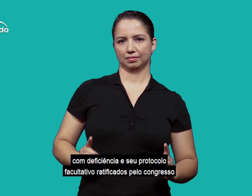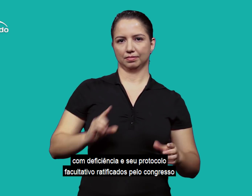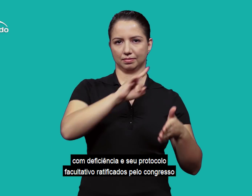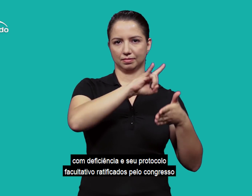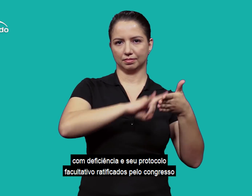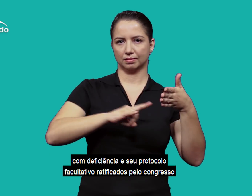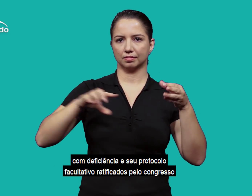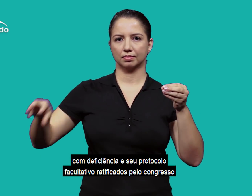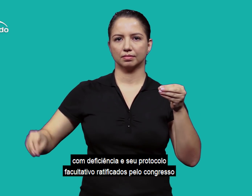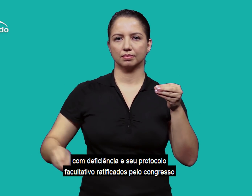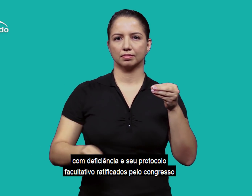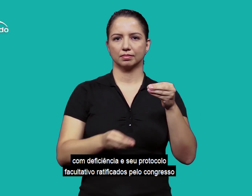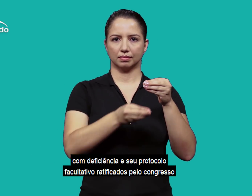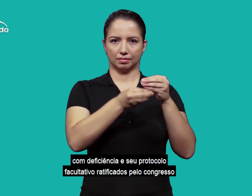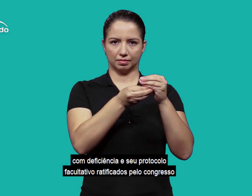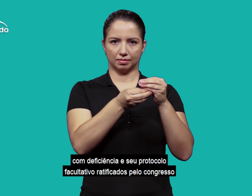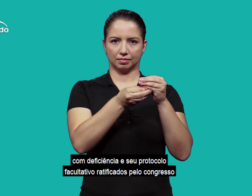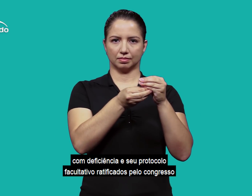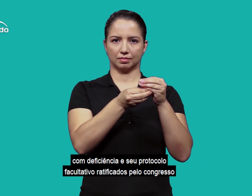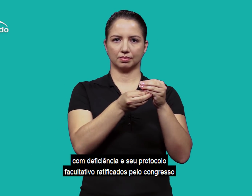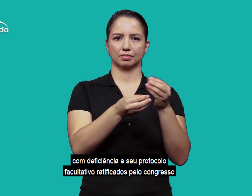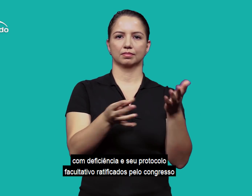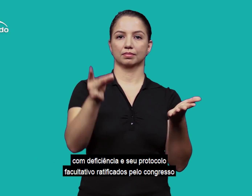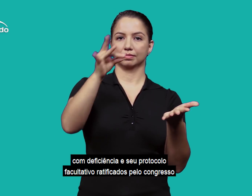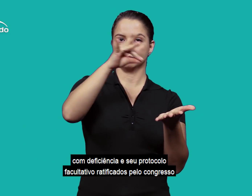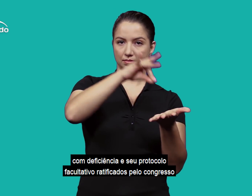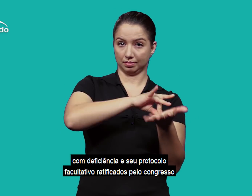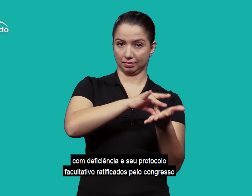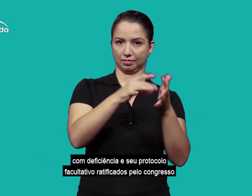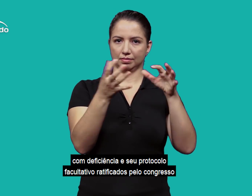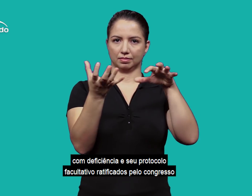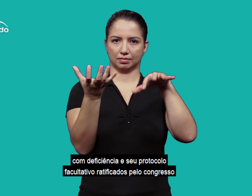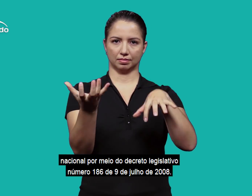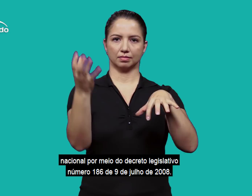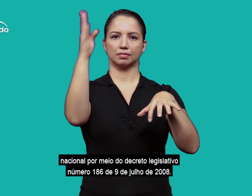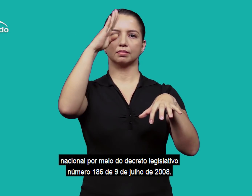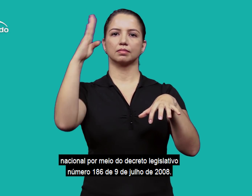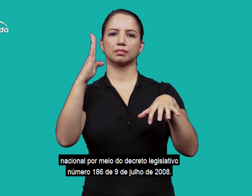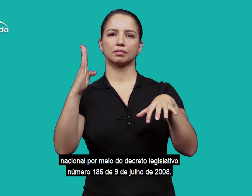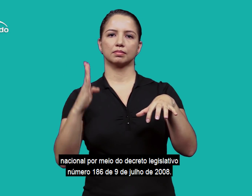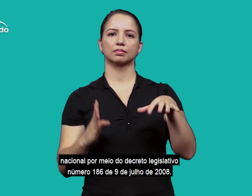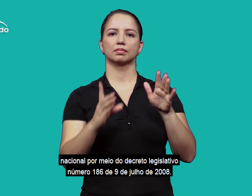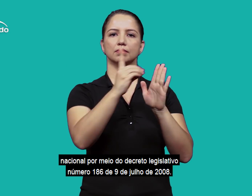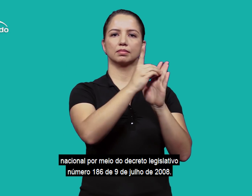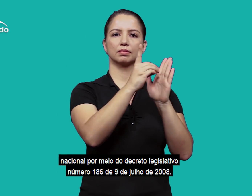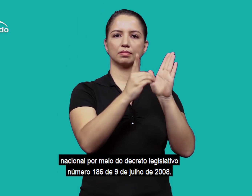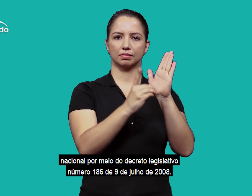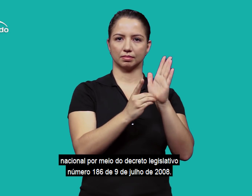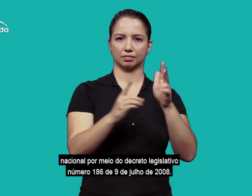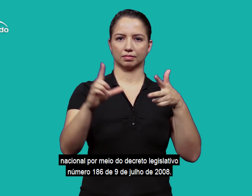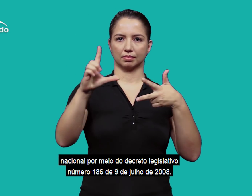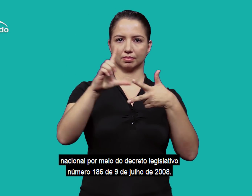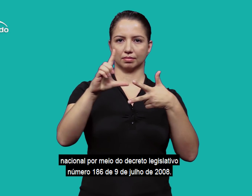seu protocolo facultativo à tipificados pelo congresso nacional por meio do decreto legislativo